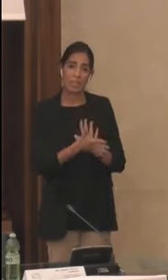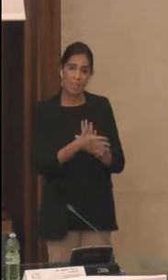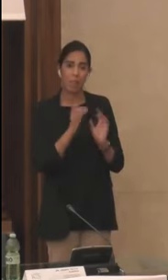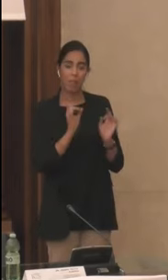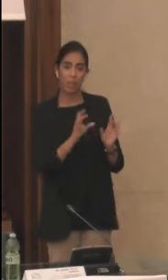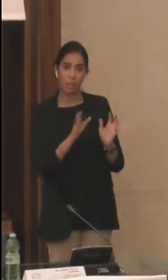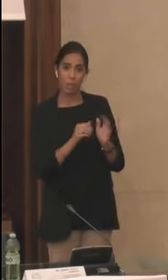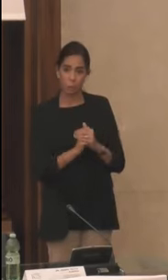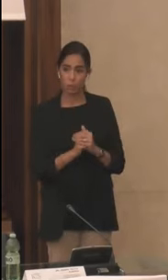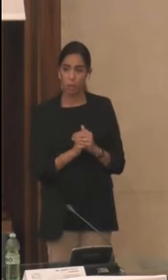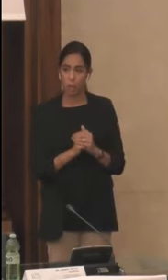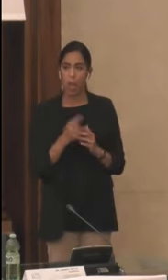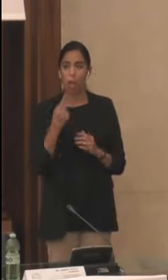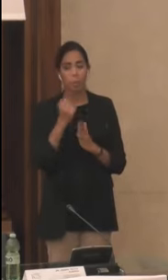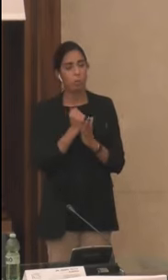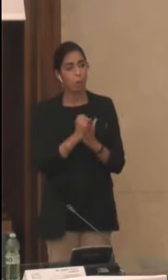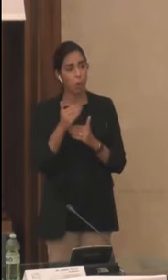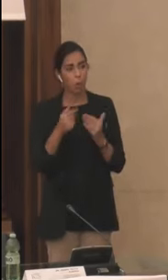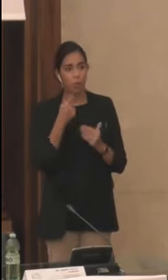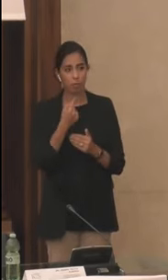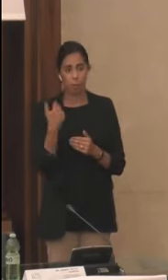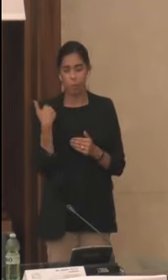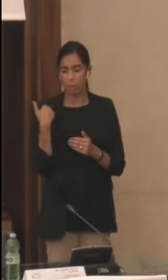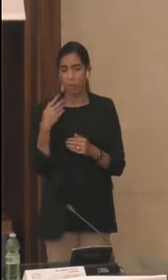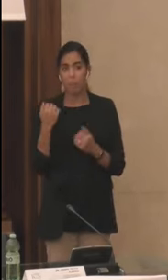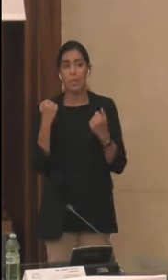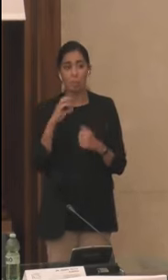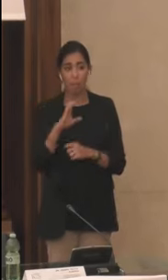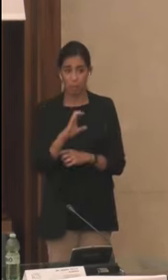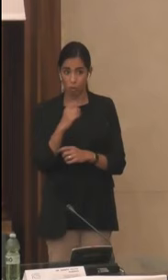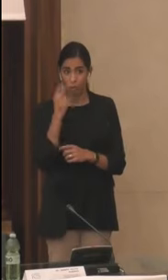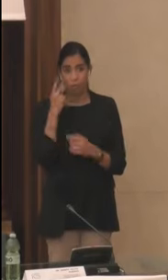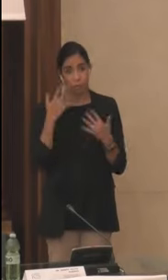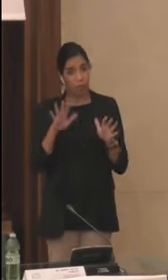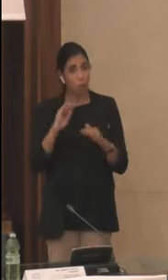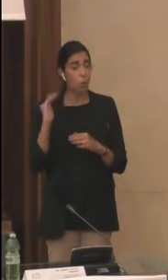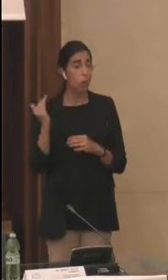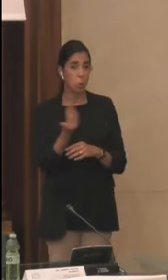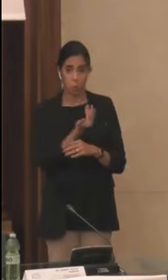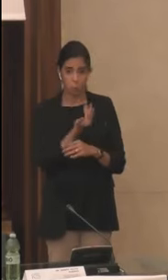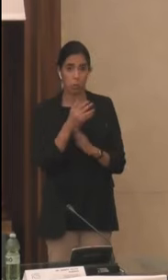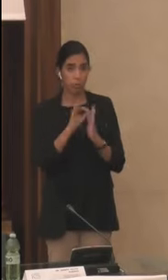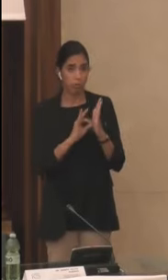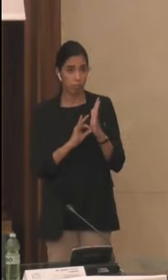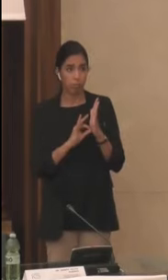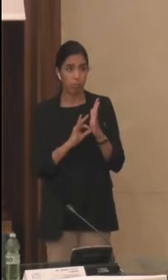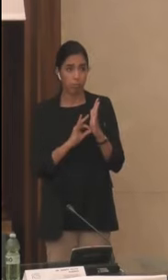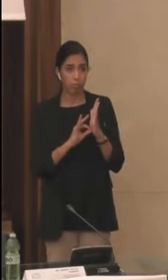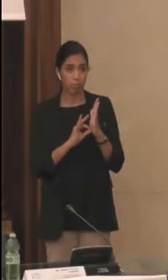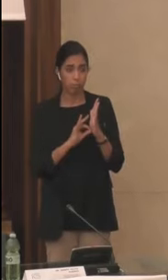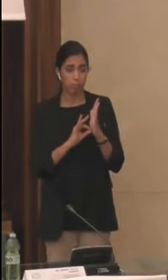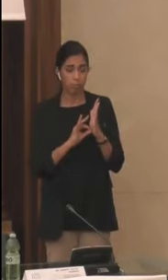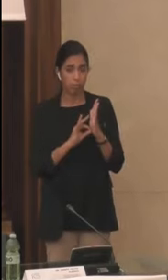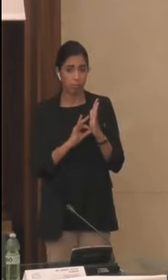bondades, de 2 gramos cada 8. La vitamina D3, 7000 unidades cada 12. El